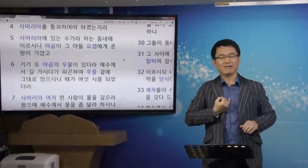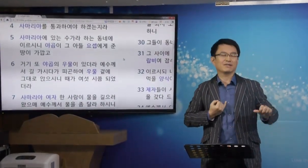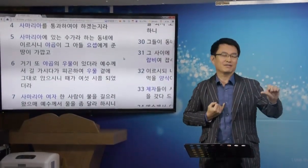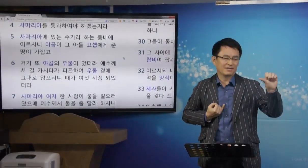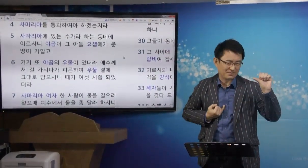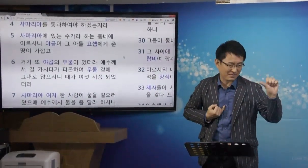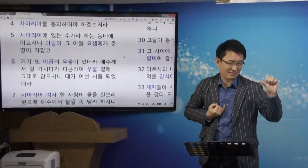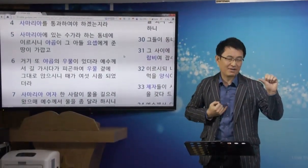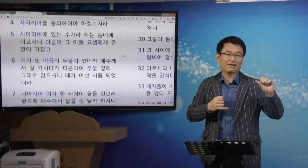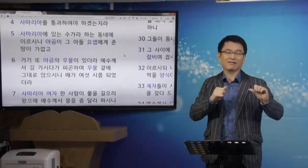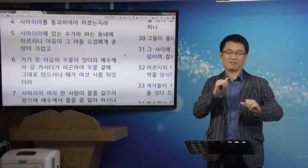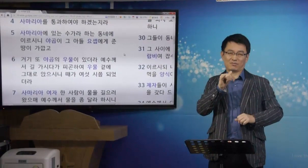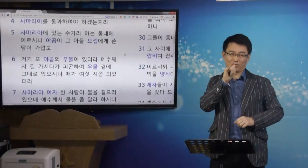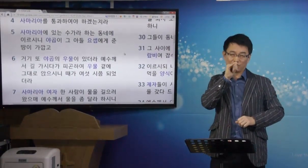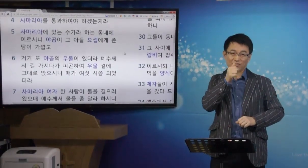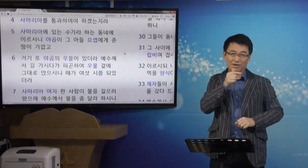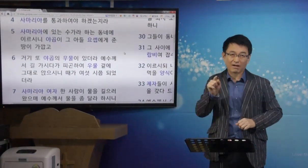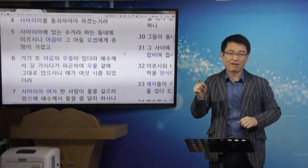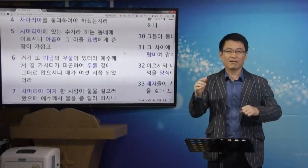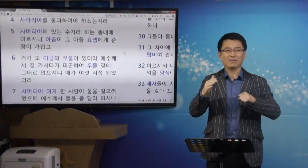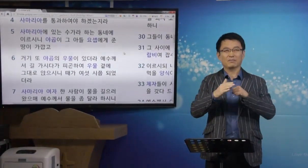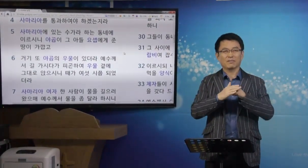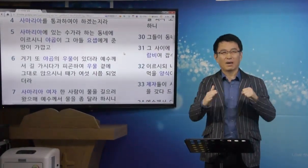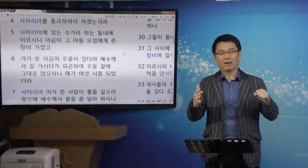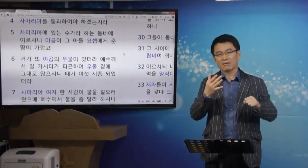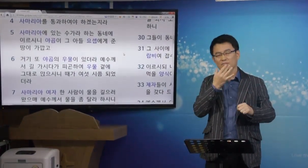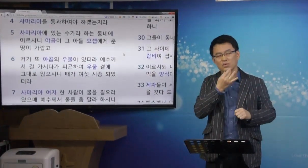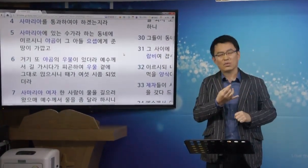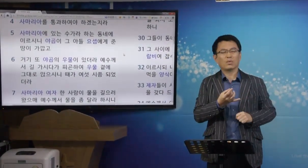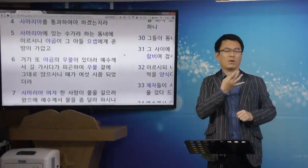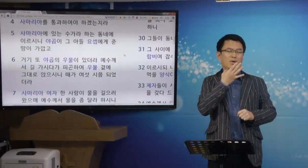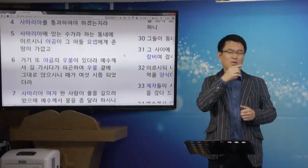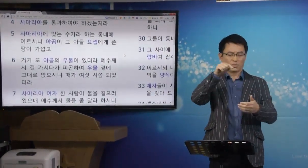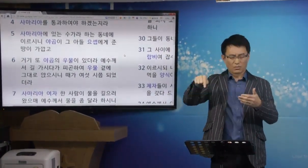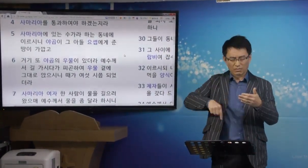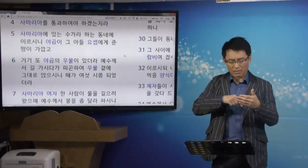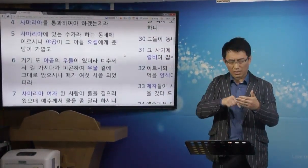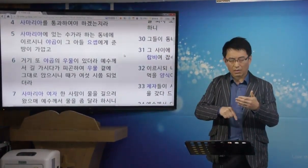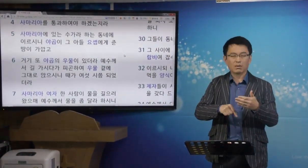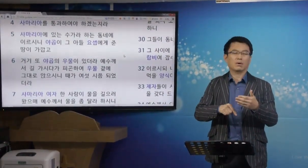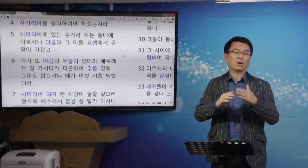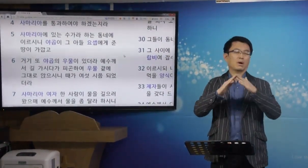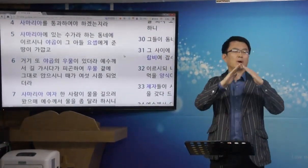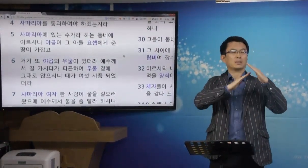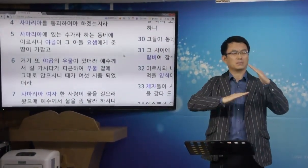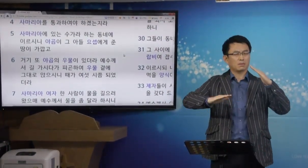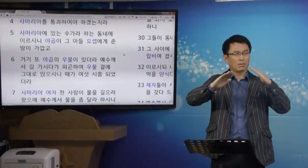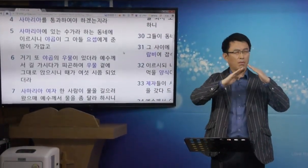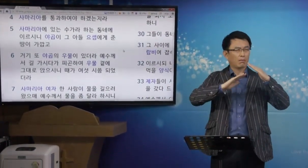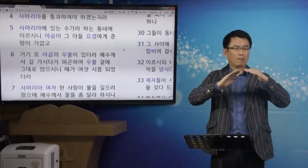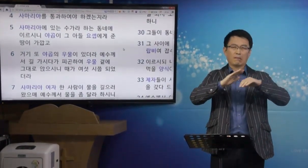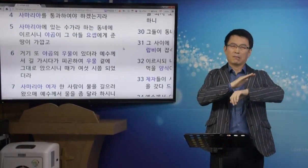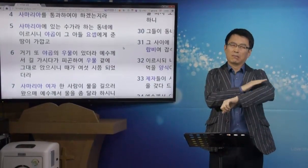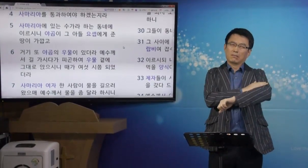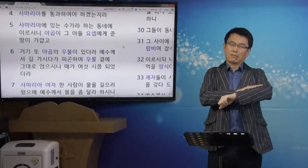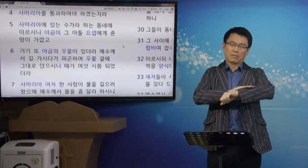죄인이고 여자가 5명이 아니고 남자가 5명인 불행 속에서 살아가는